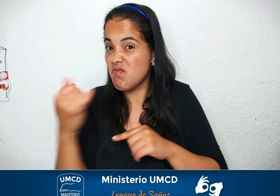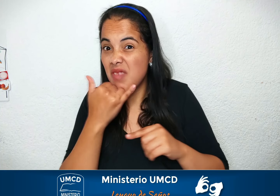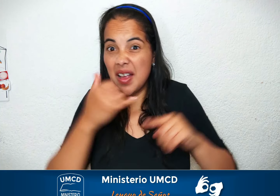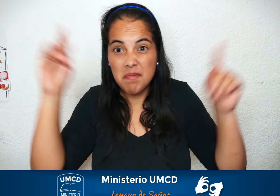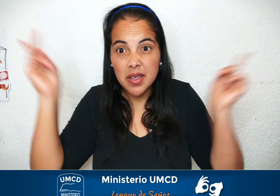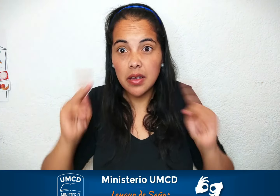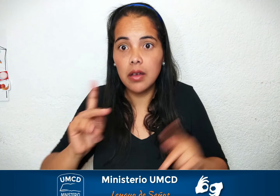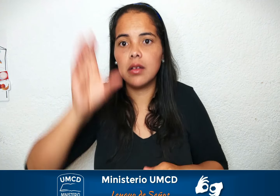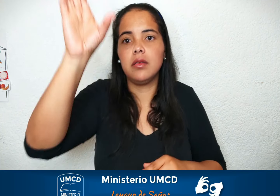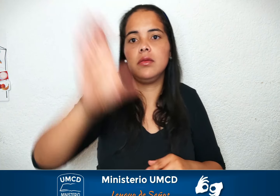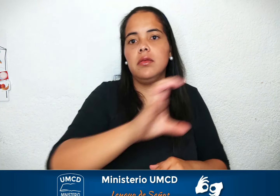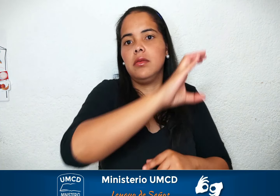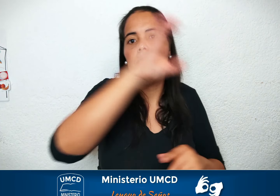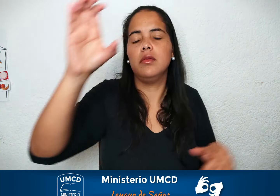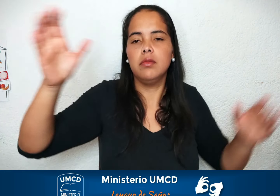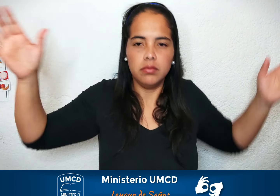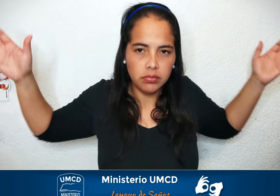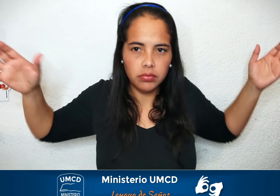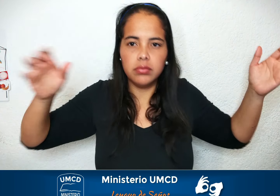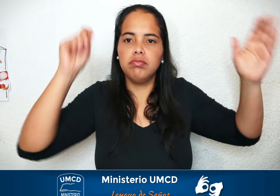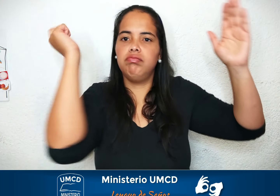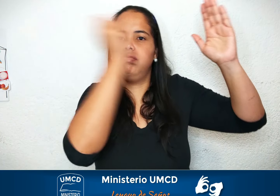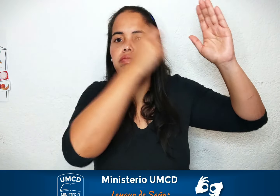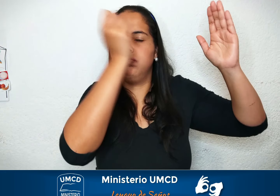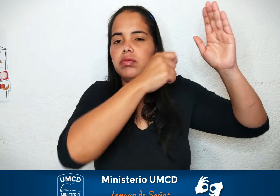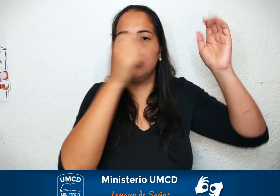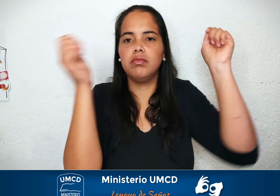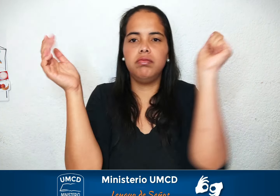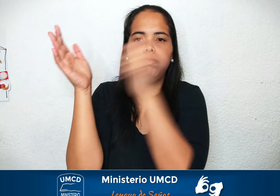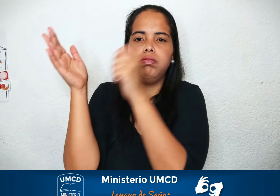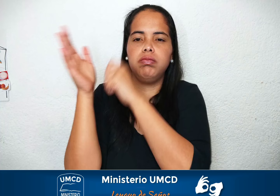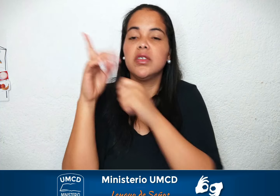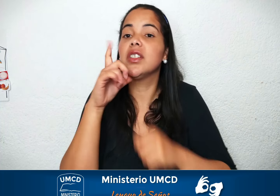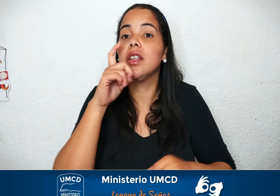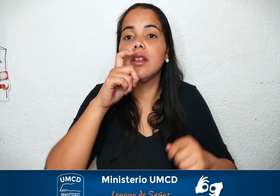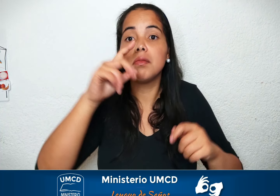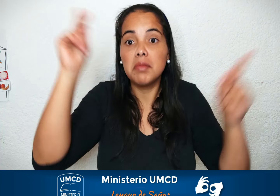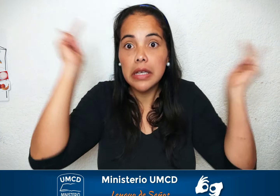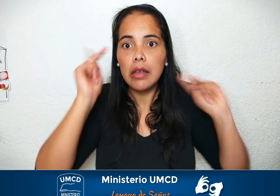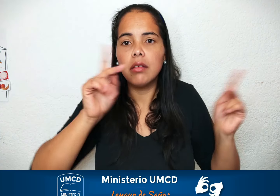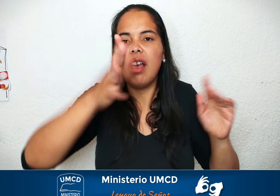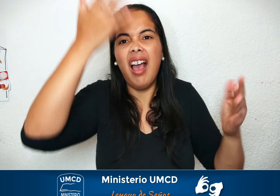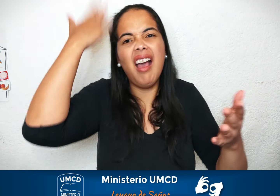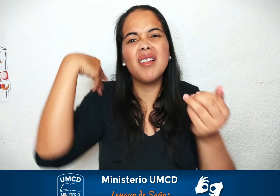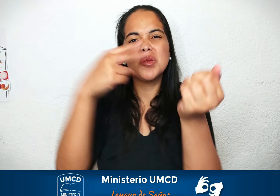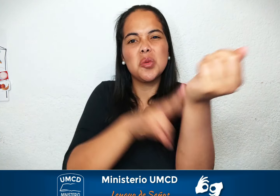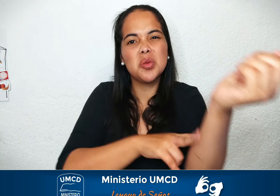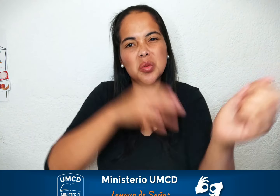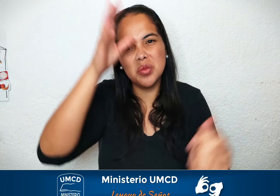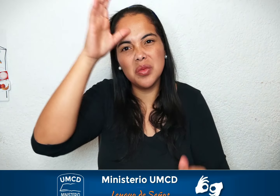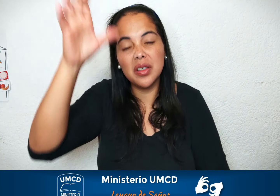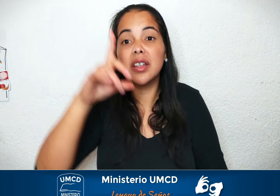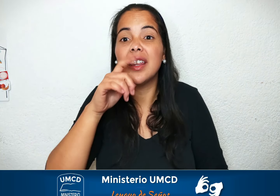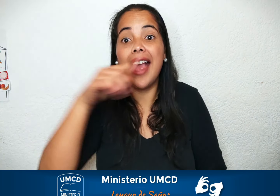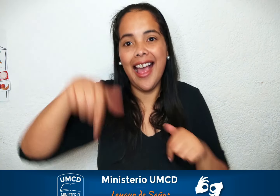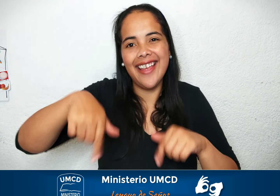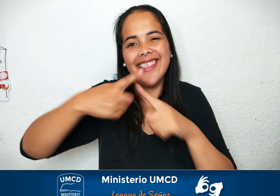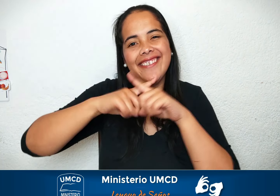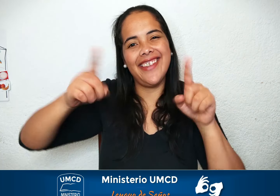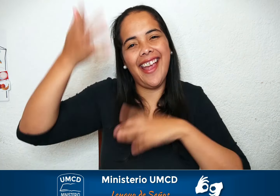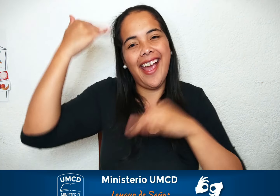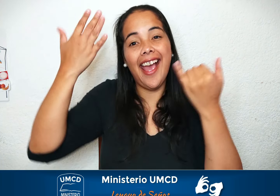crucifixión, uno de los métodos más cruentos en el que se aplicaba para poder dar castigo al